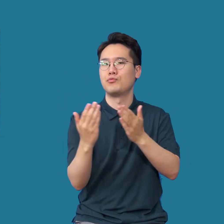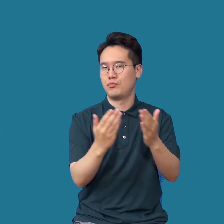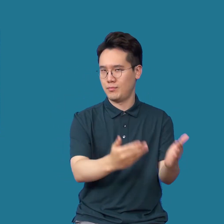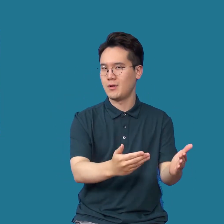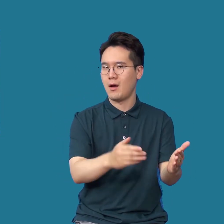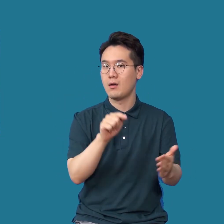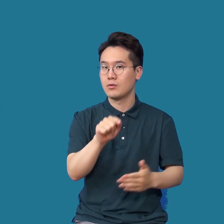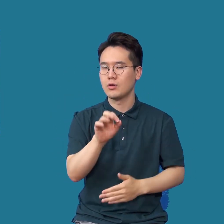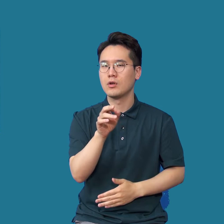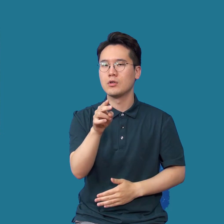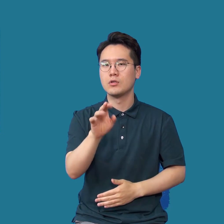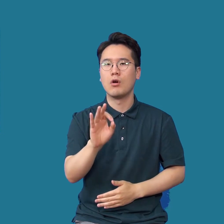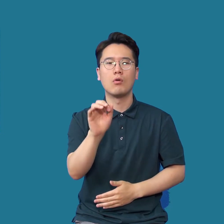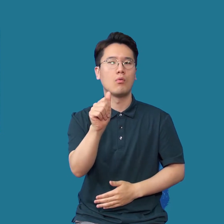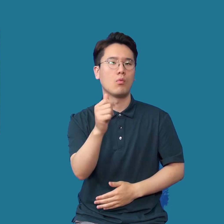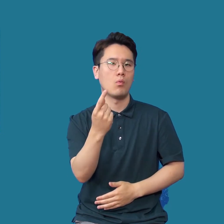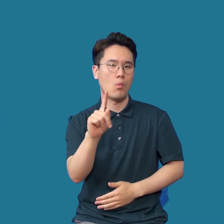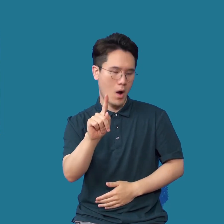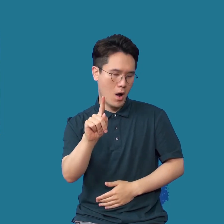영화라고 합니다.